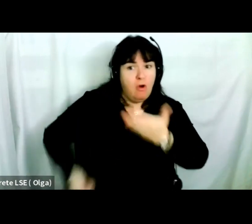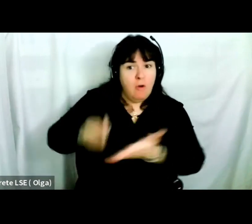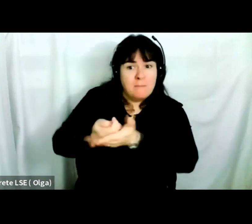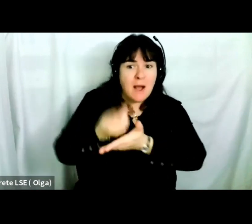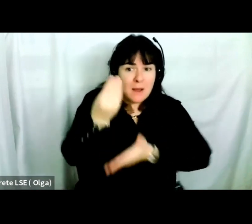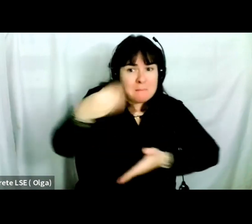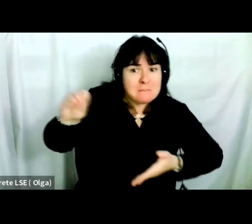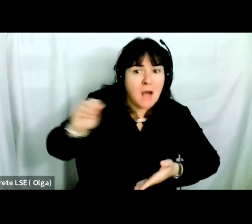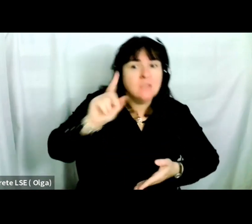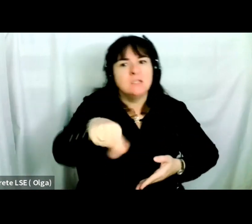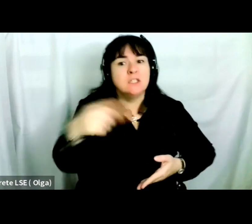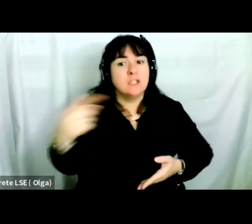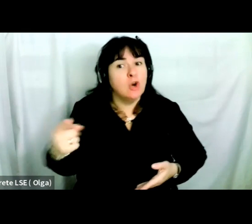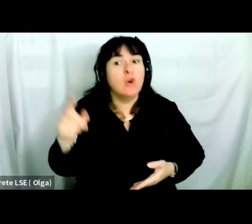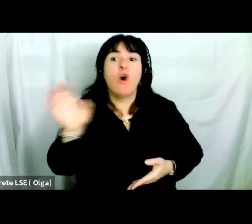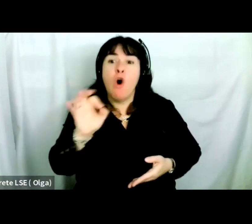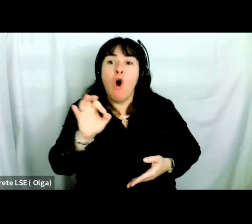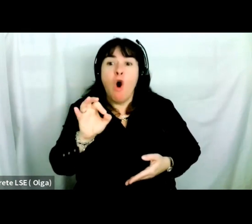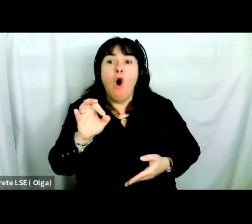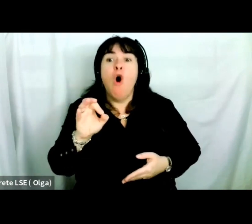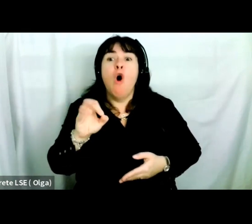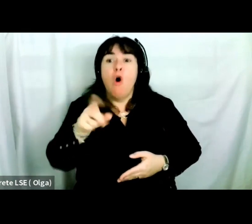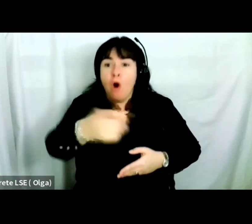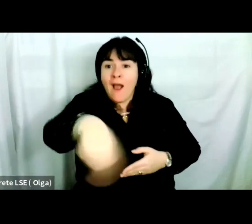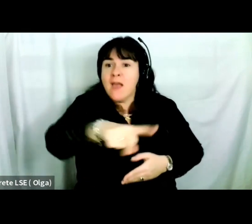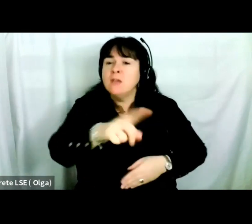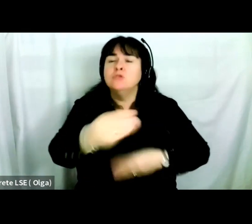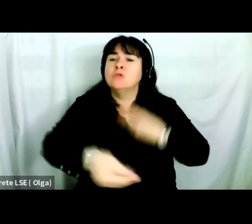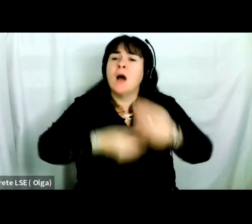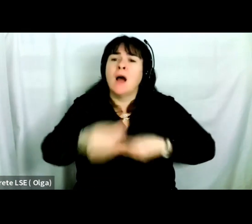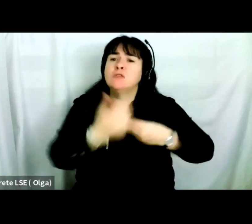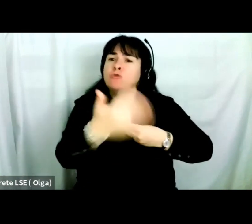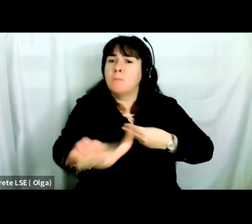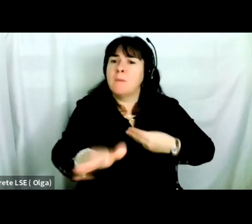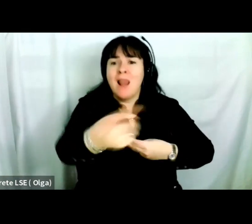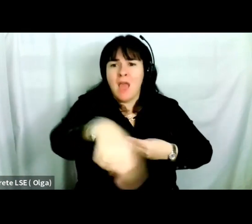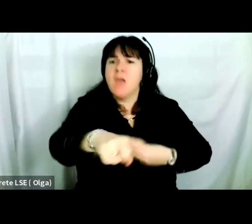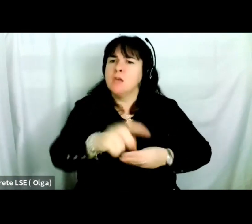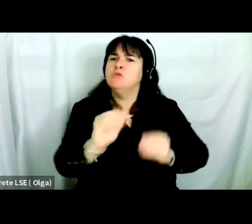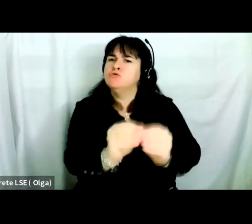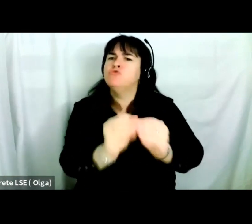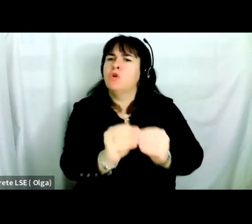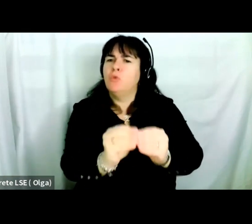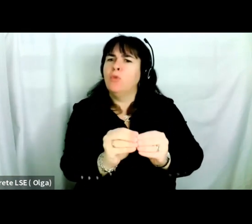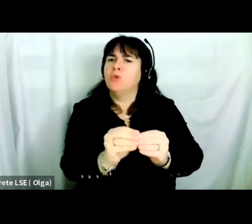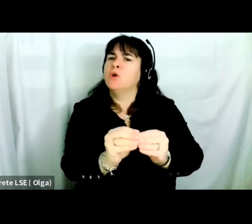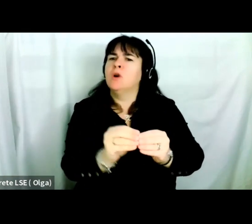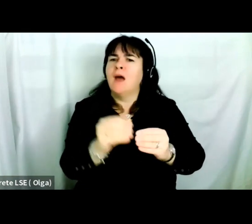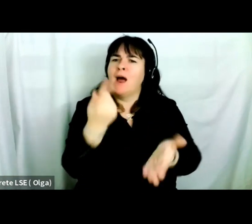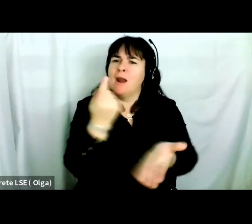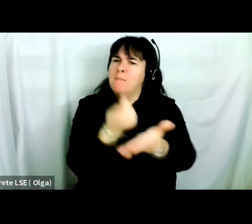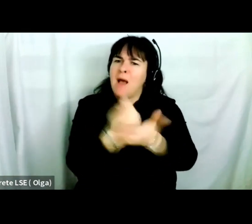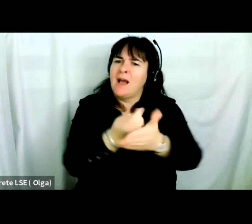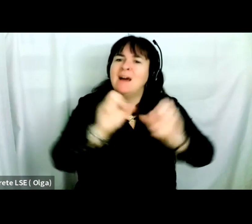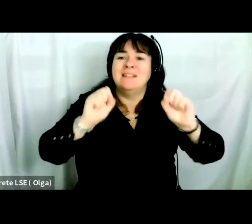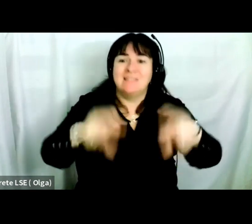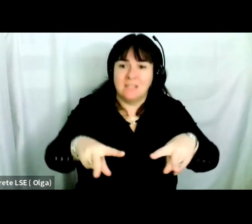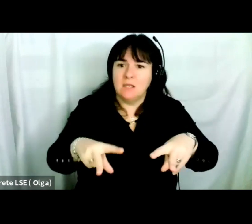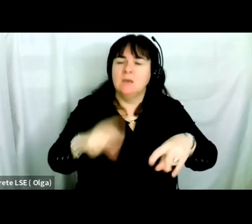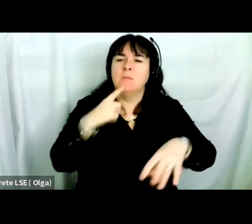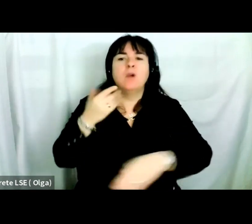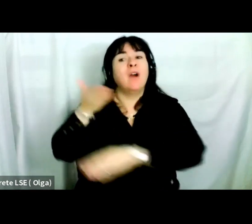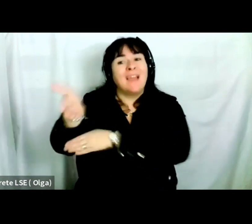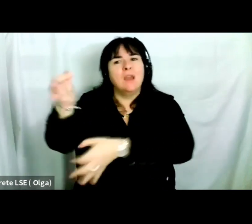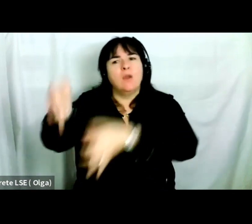no, si me tienen que reparar lo que han hecho mal, etcétera, sin tener que acudir a los juzgados. Pero cualquier otra cosa en la